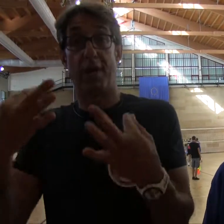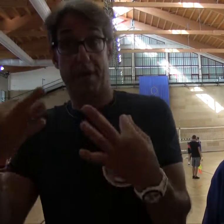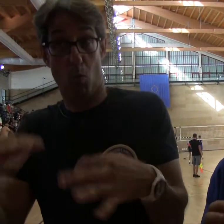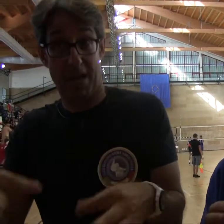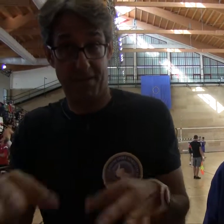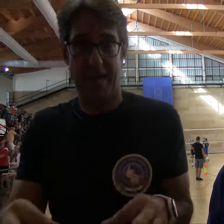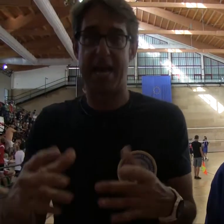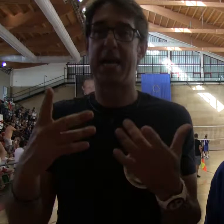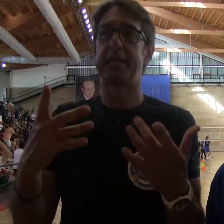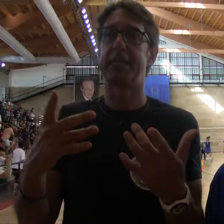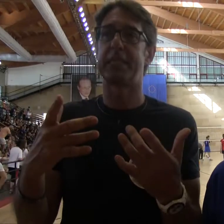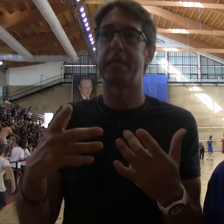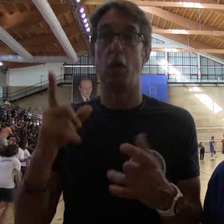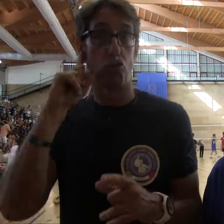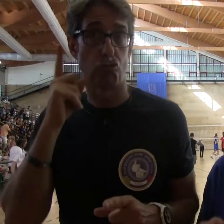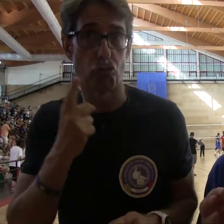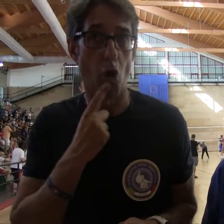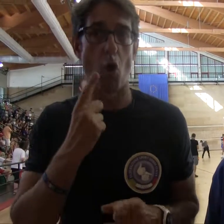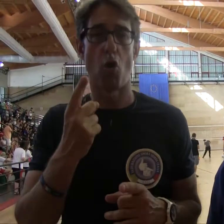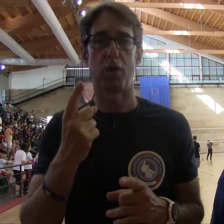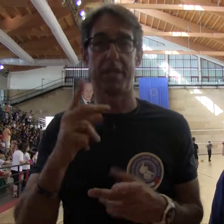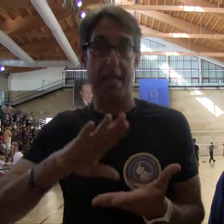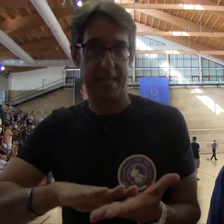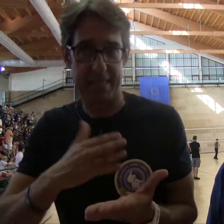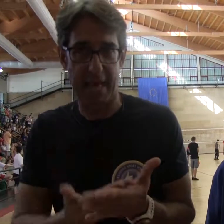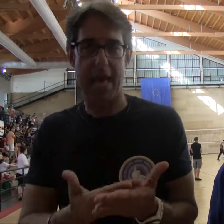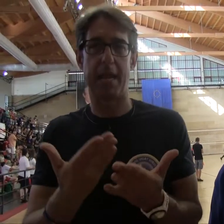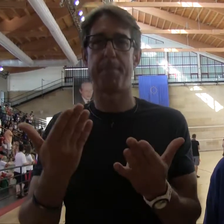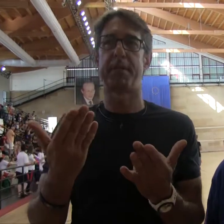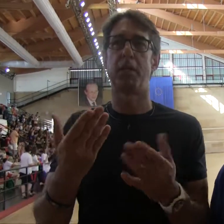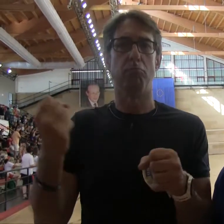competente, di persone sorde, di interpreti